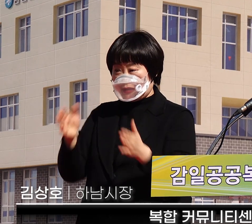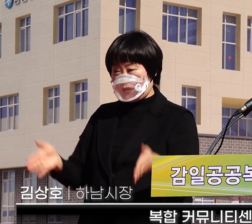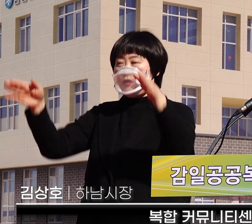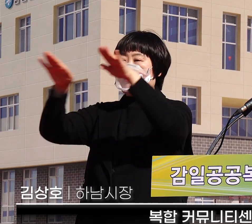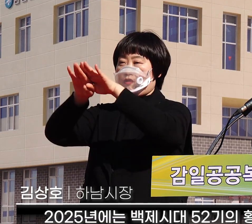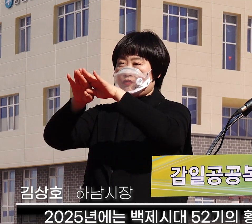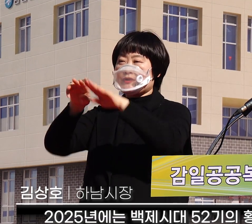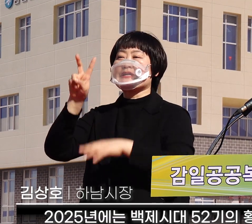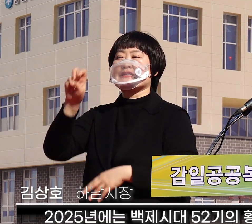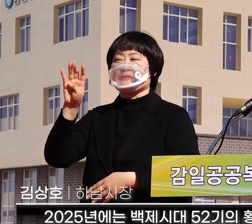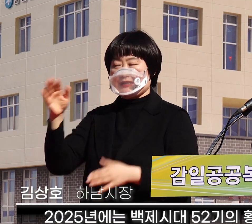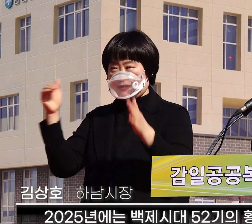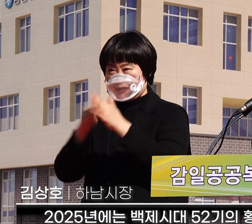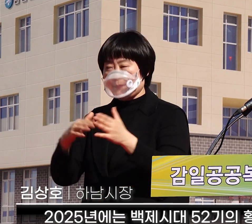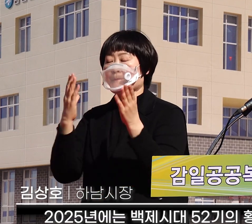완성합니다.